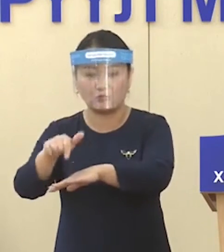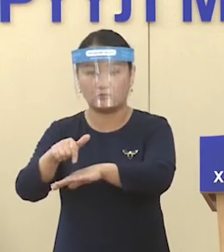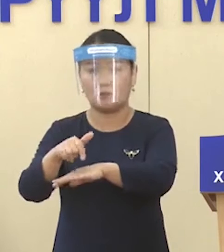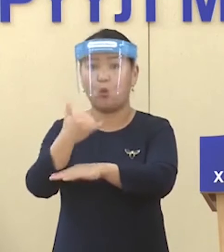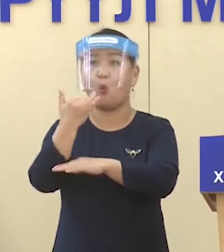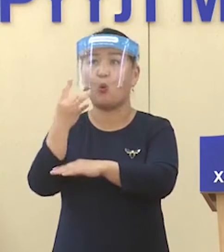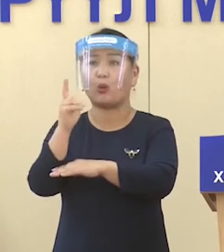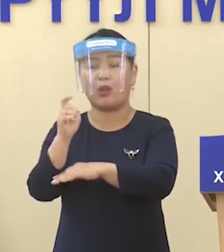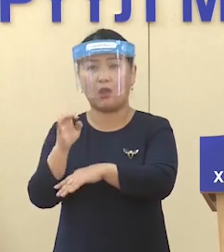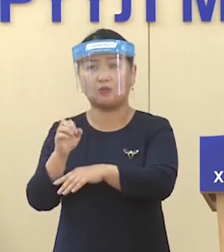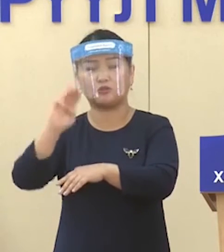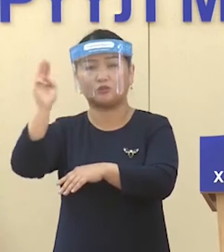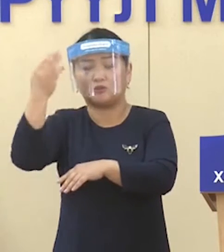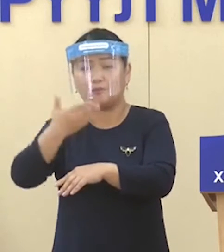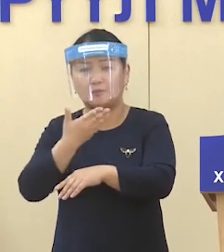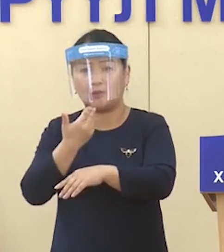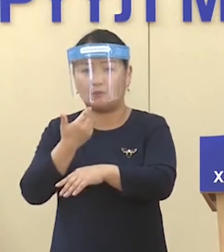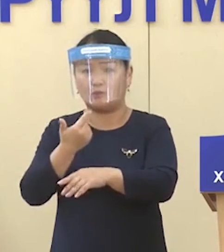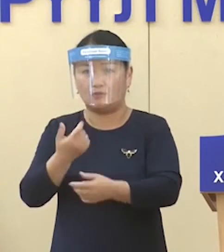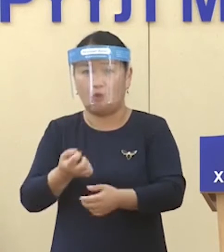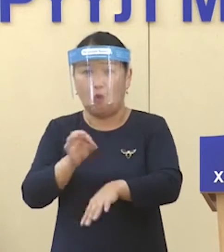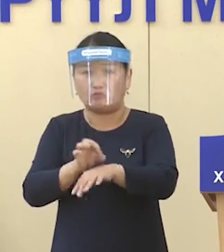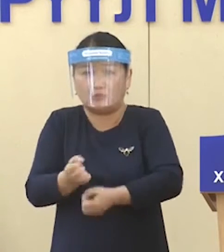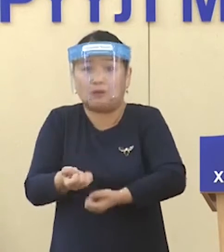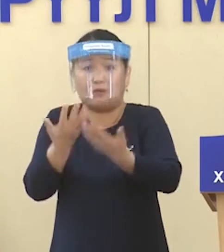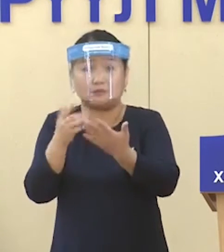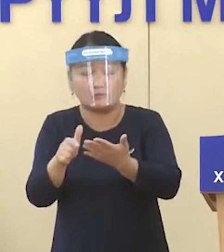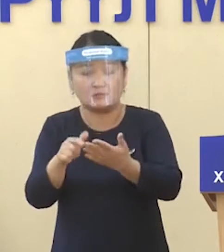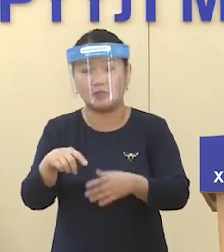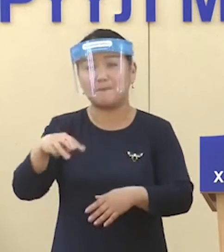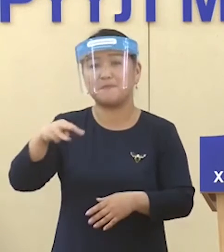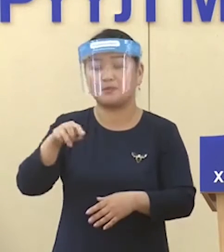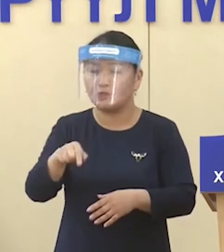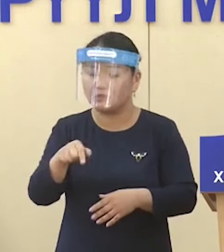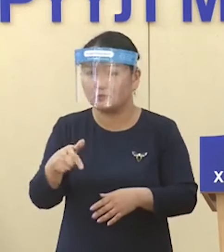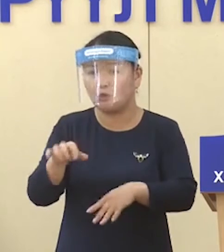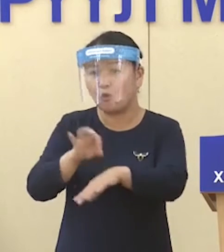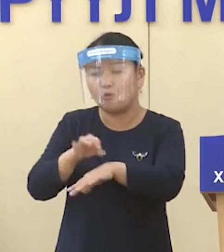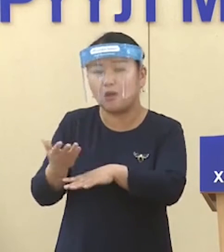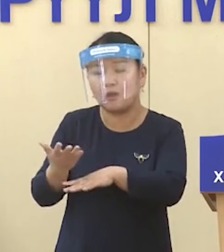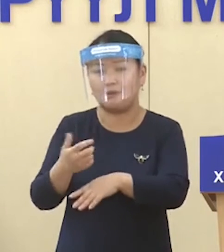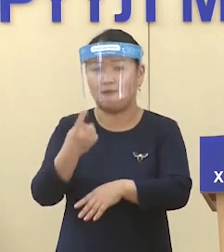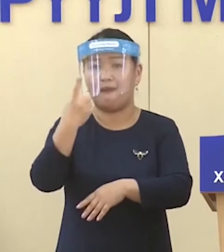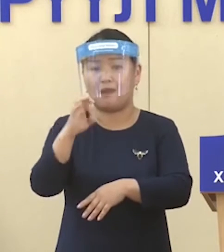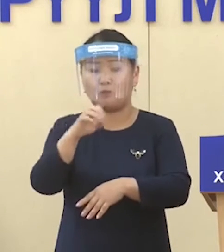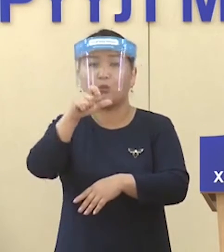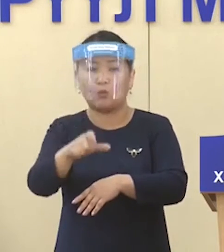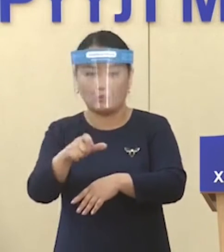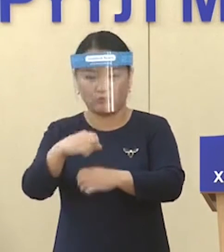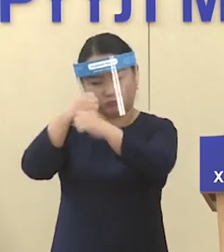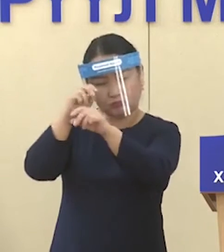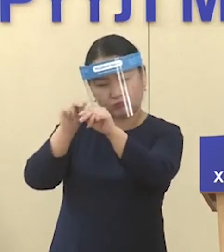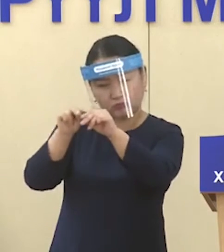уурхайн тодорхойгүй халдварын жижиг голомт илэрсэн байна. За Мигмар гаргийн байдлаар уг голомтоос 10 тохиолдол